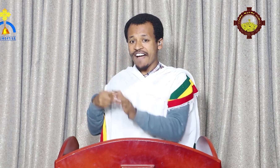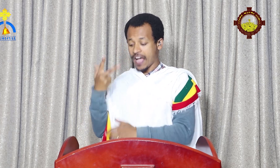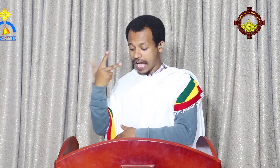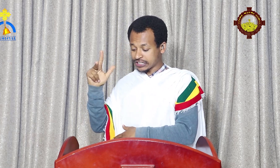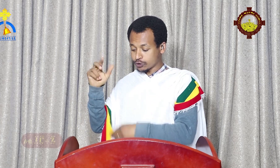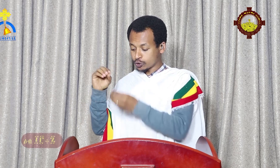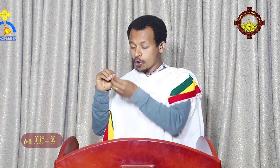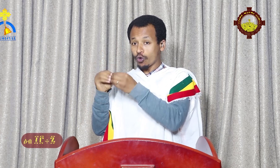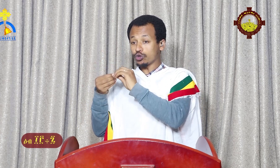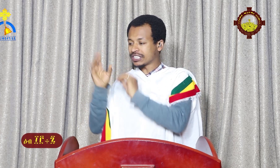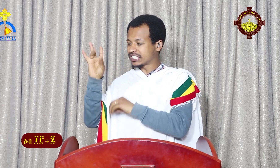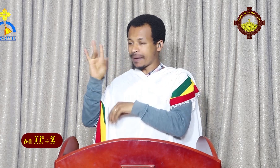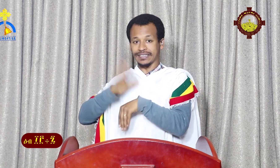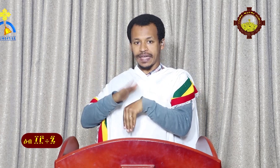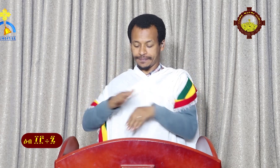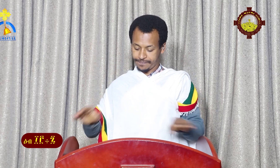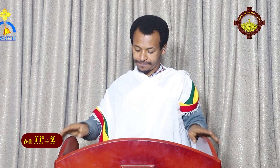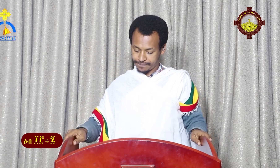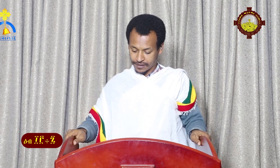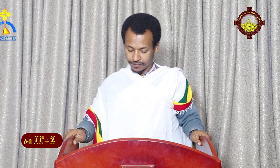ምዕራፍ 13 ቁጥር 7 ላይ